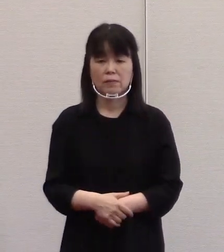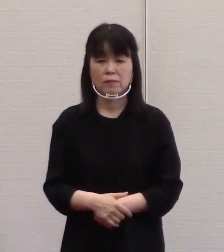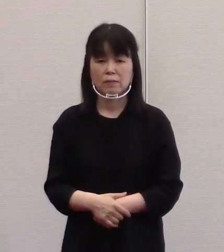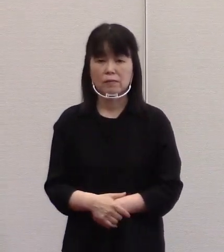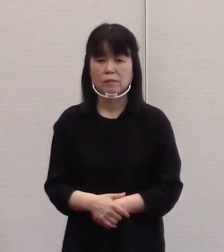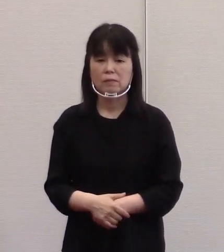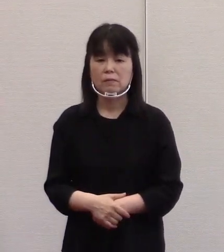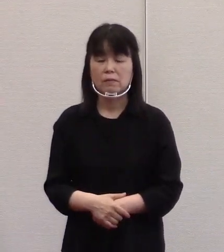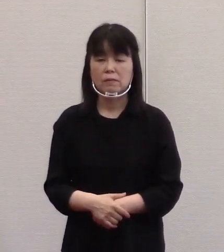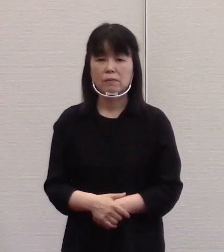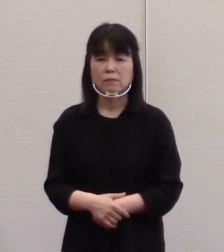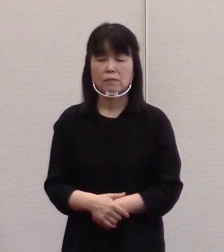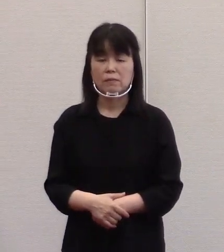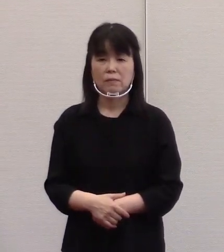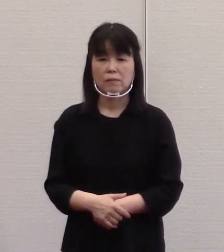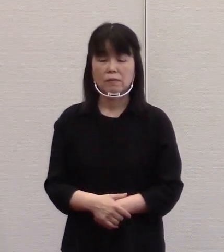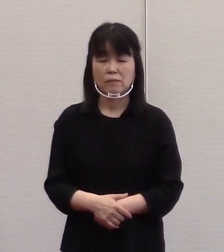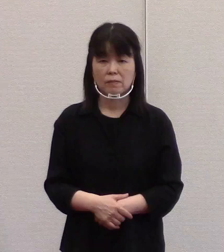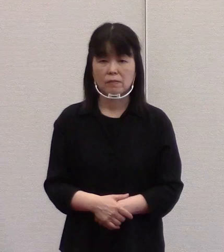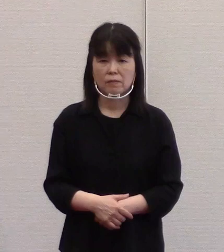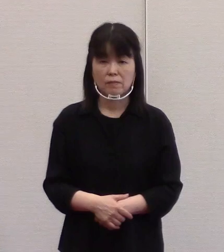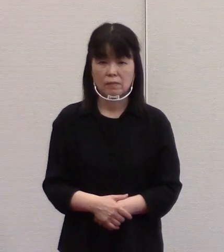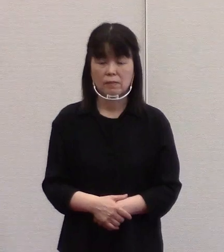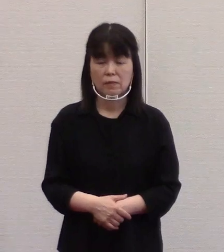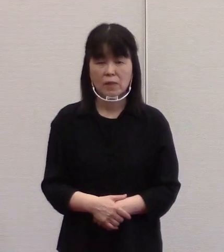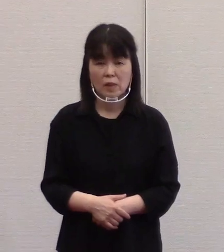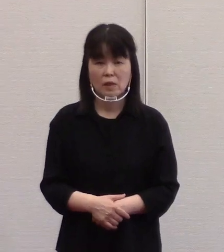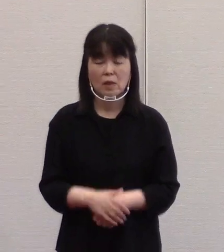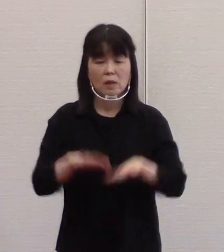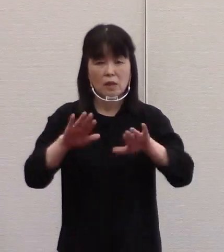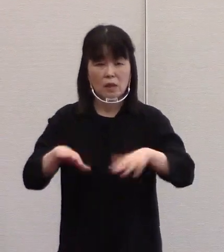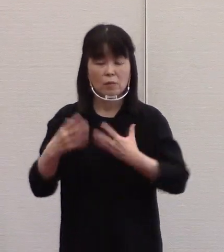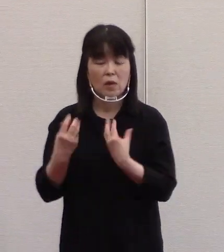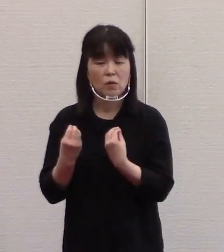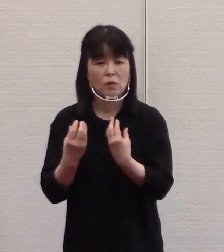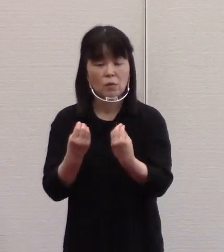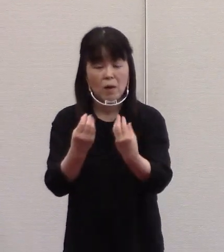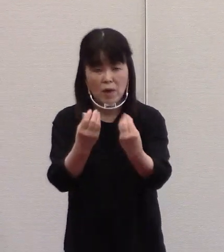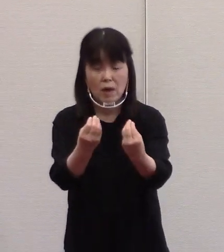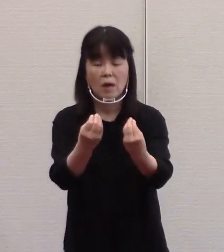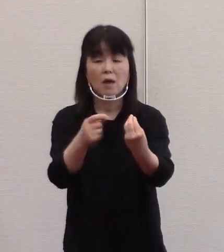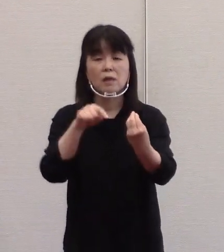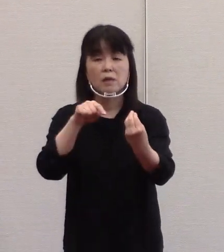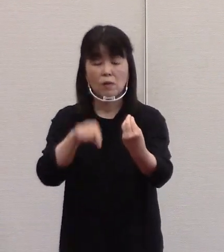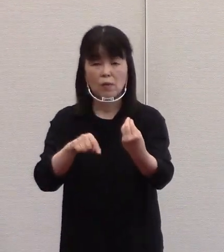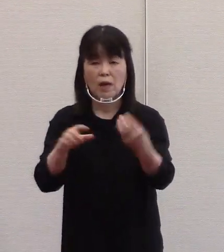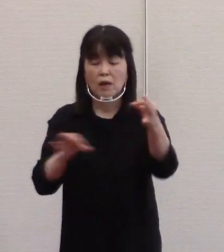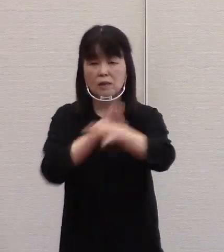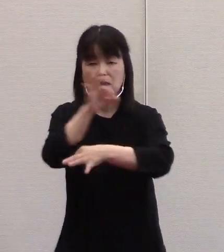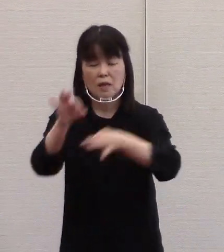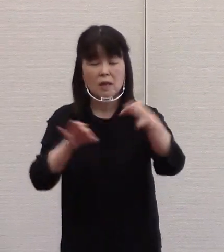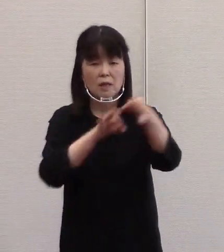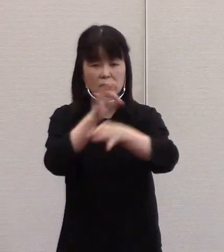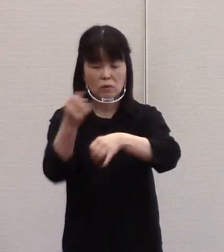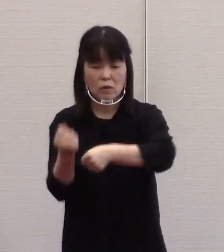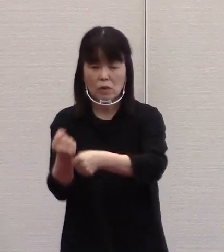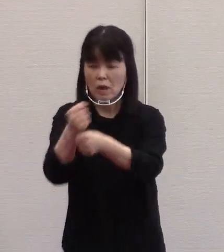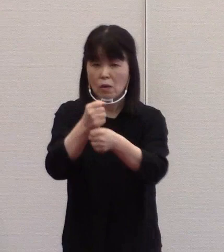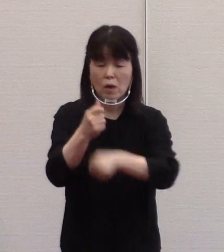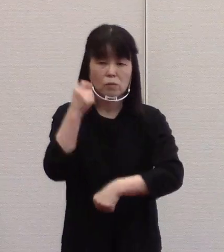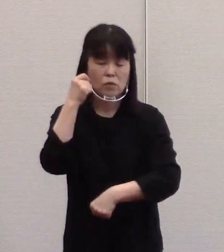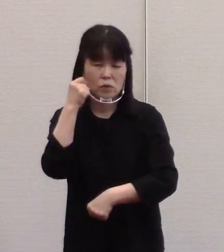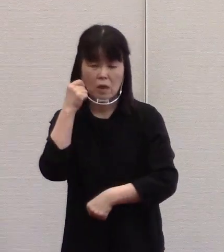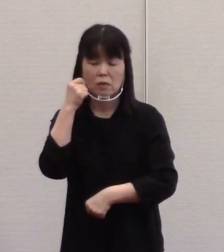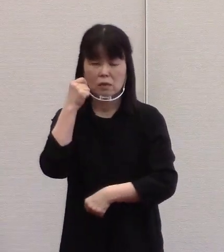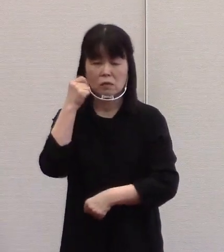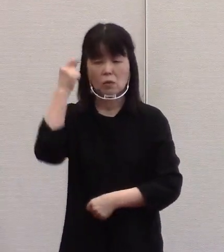その何もしない状態で、この地域経済の回復というのは難しいだろうと思っています